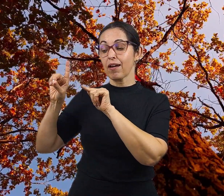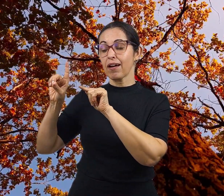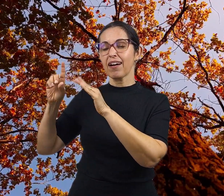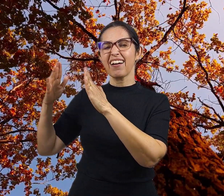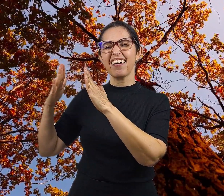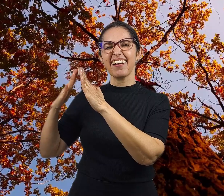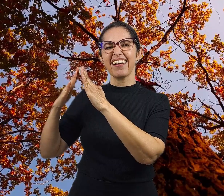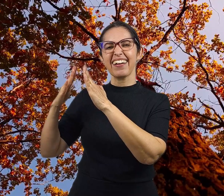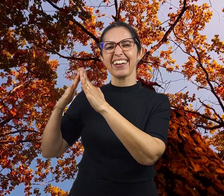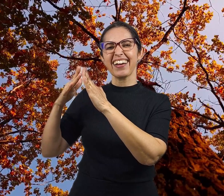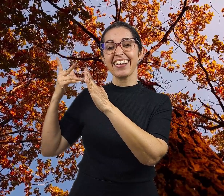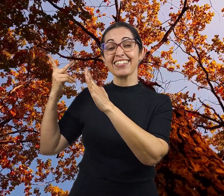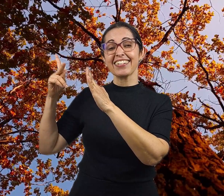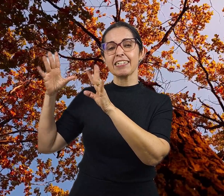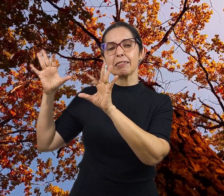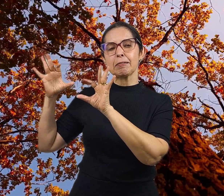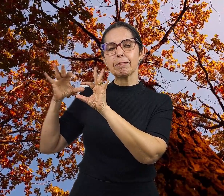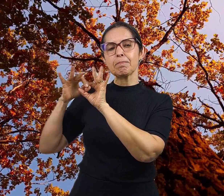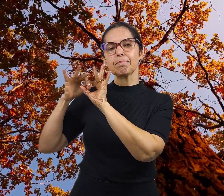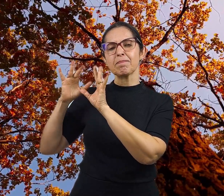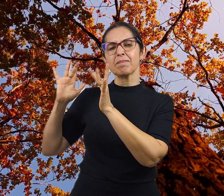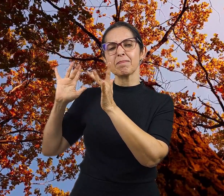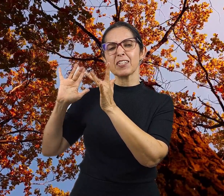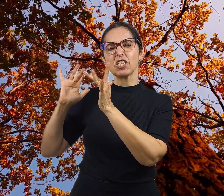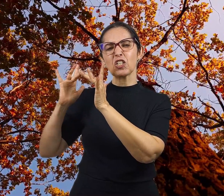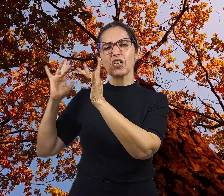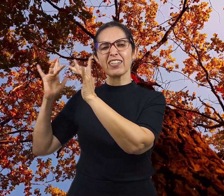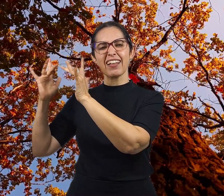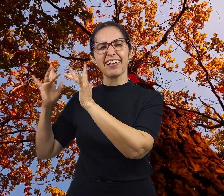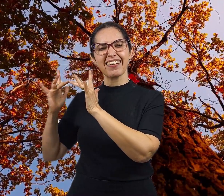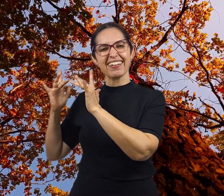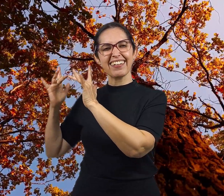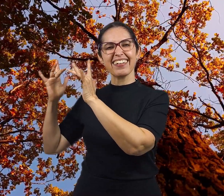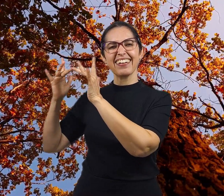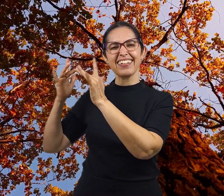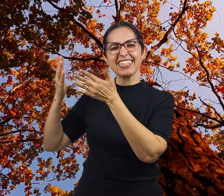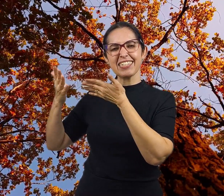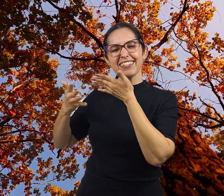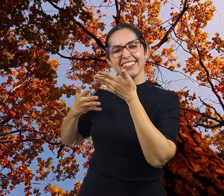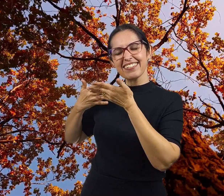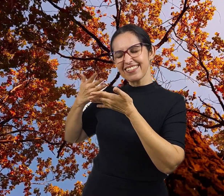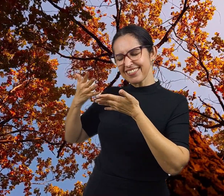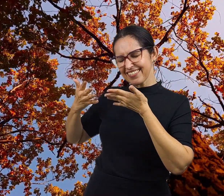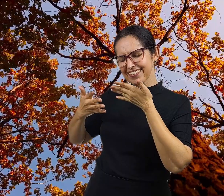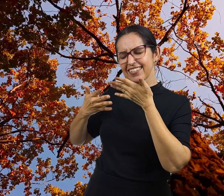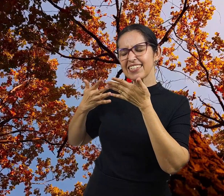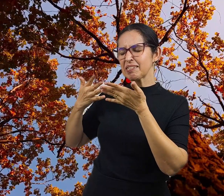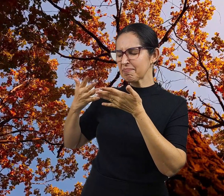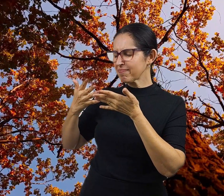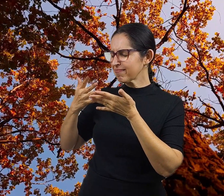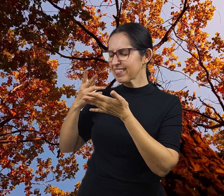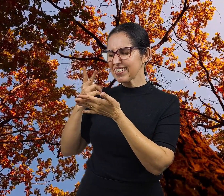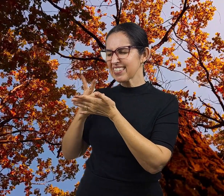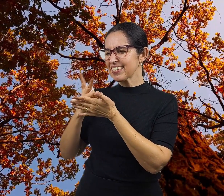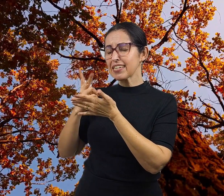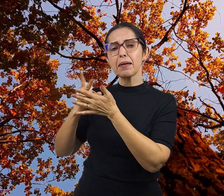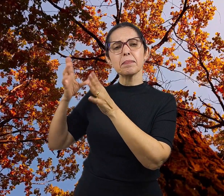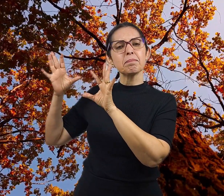porque o Senhor quer conviver conosco. O Senhor nos quer constantes